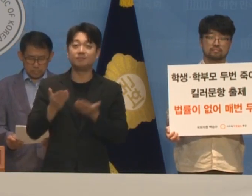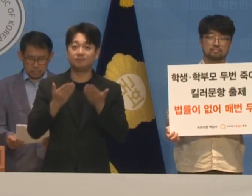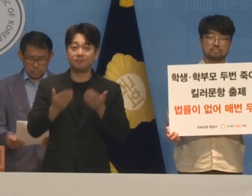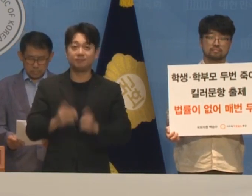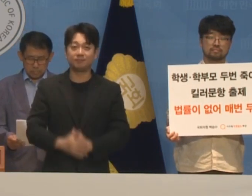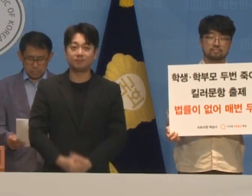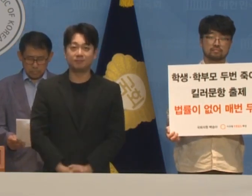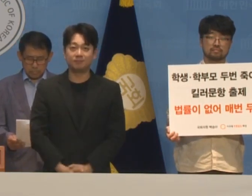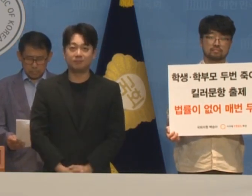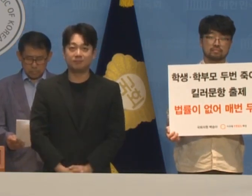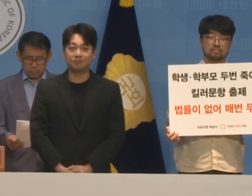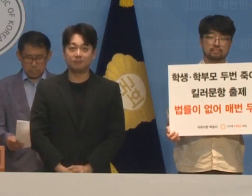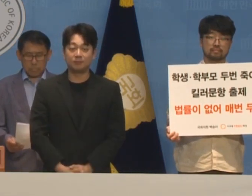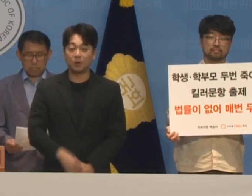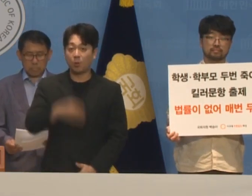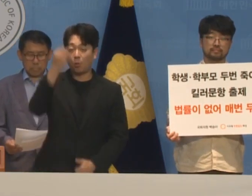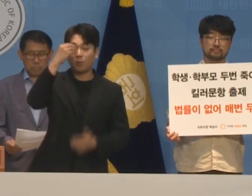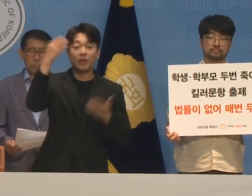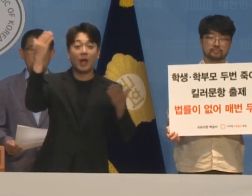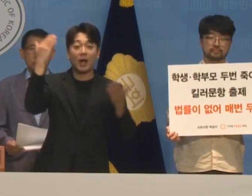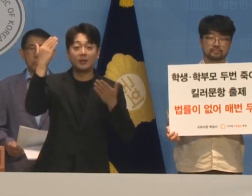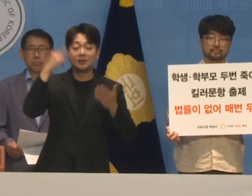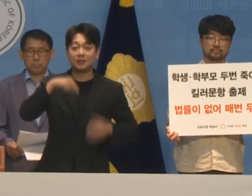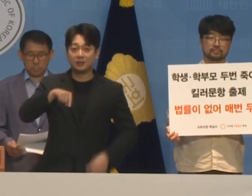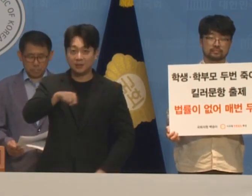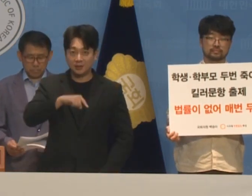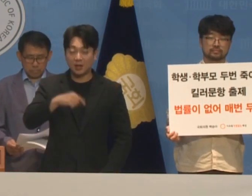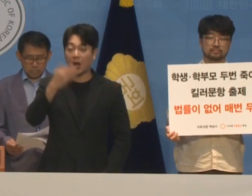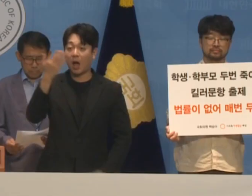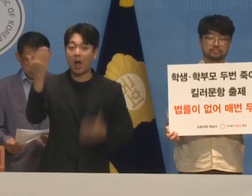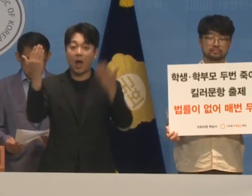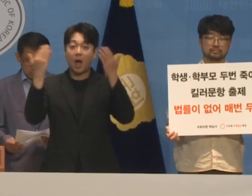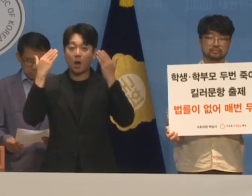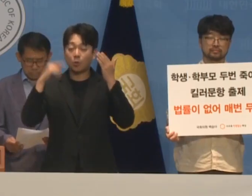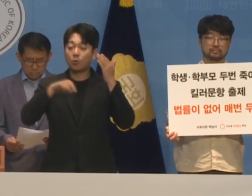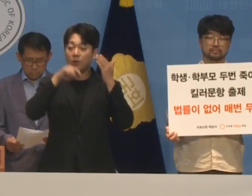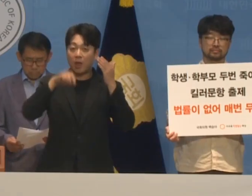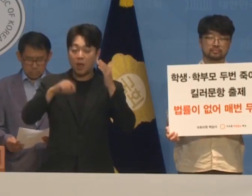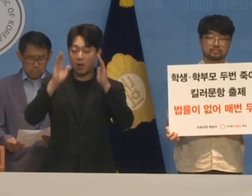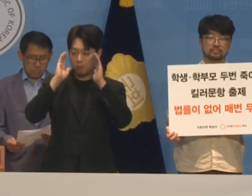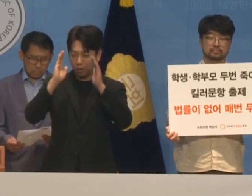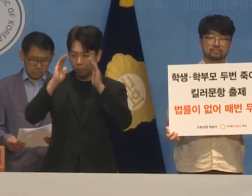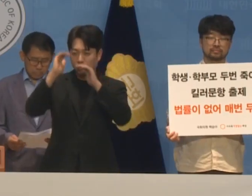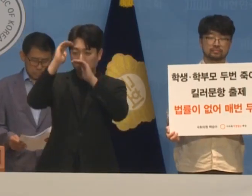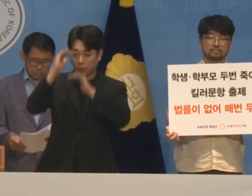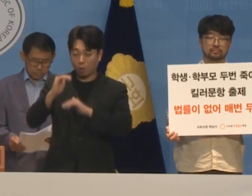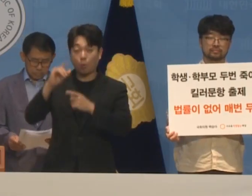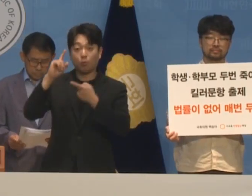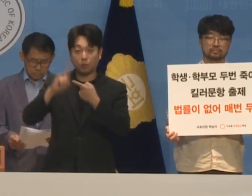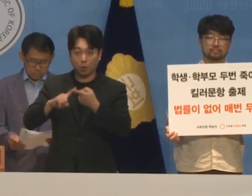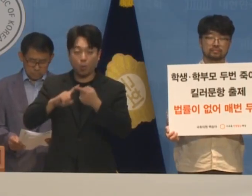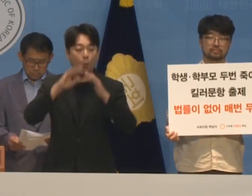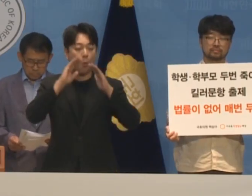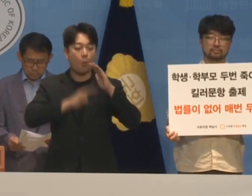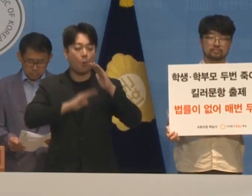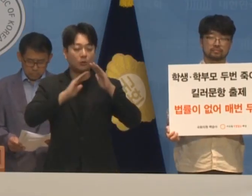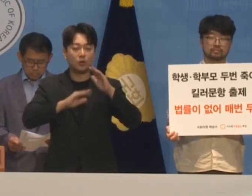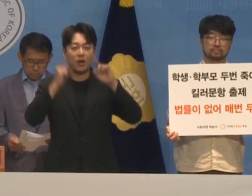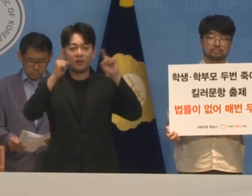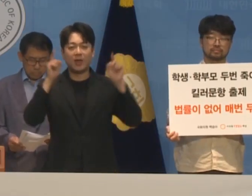아이들이 고등학교 교육과정을 충실히 이수하면서도 공정한 대학 입시를 준비할 수 있는 환경을 만들기